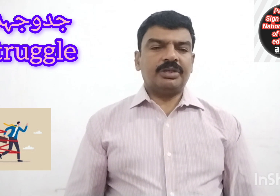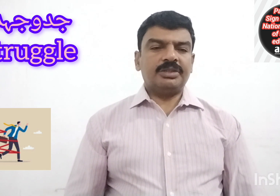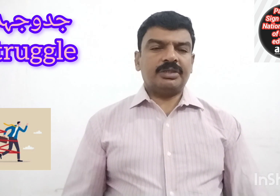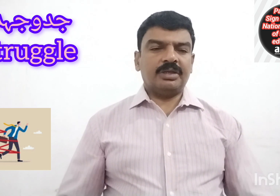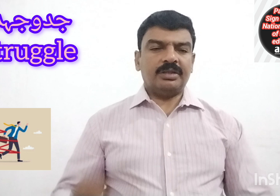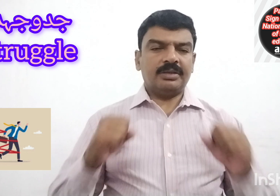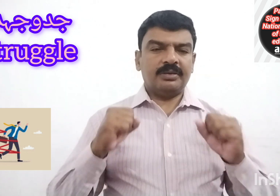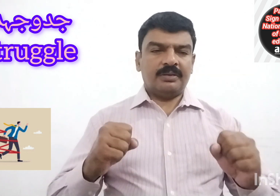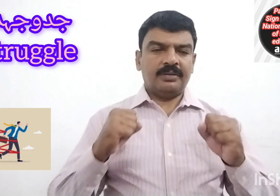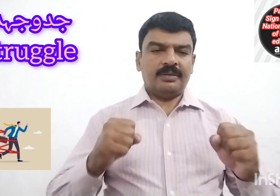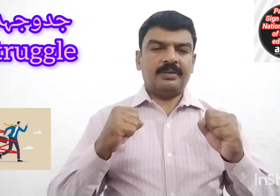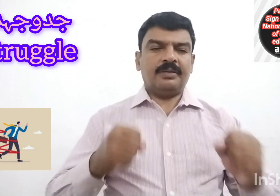जिद्दोजहद,